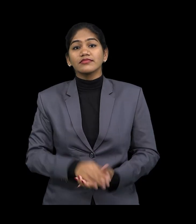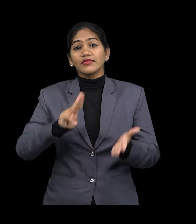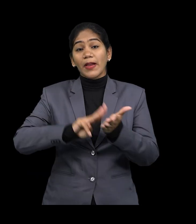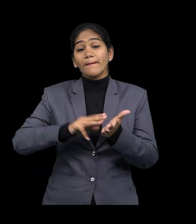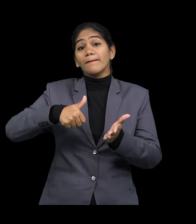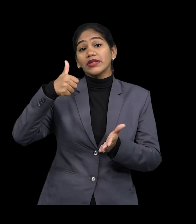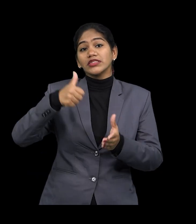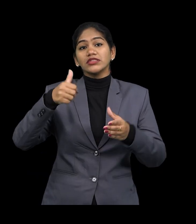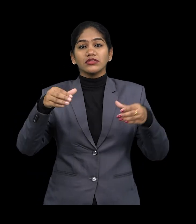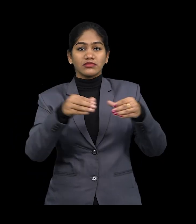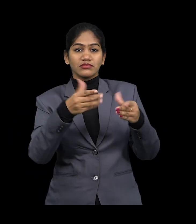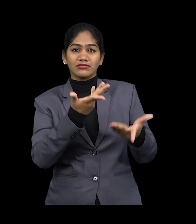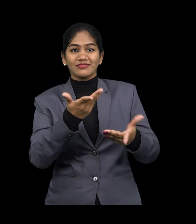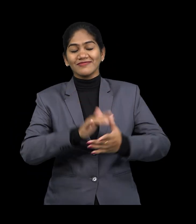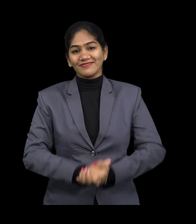మంత్రిమండలి